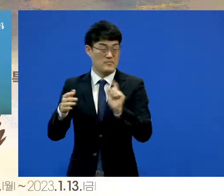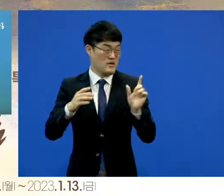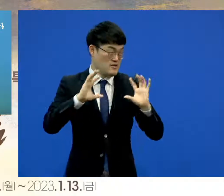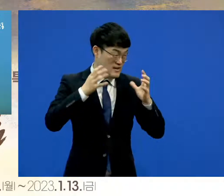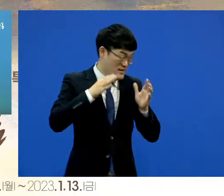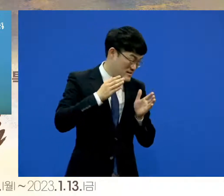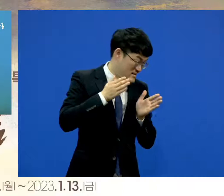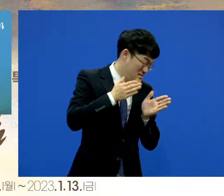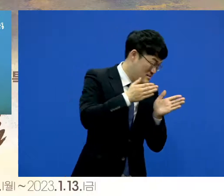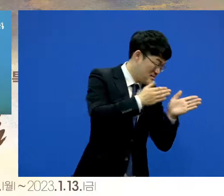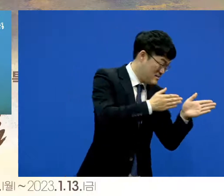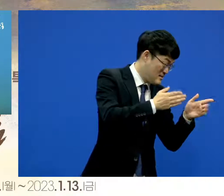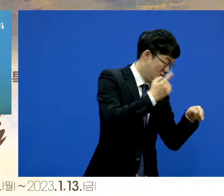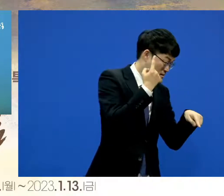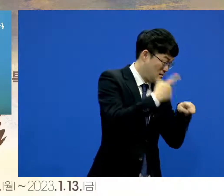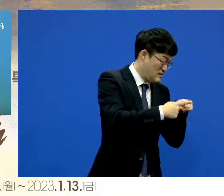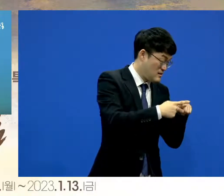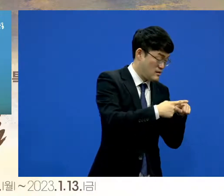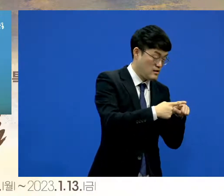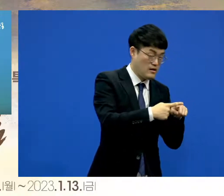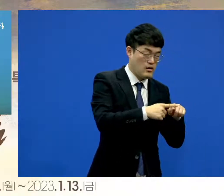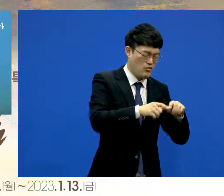인간은 에덴에서 경로를 이탈했습니다.